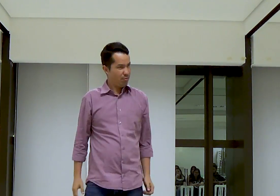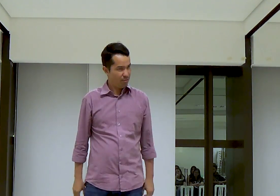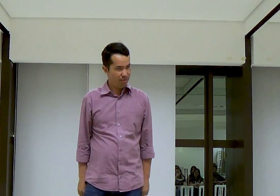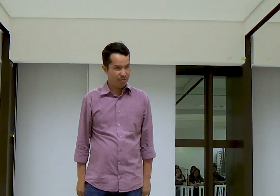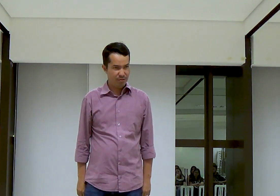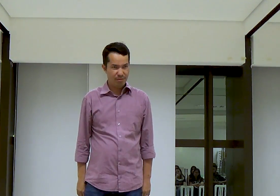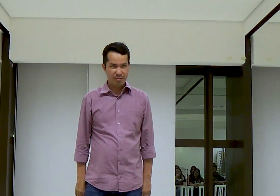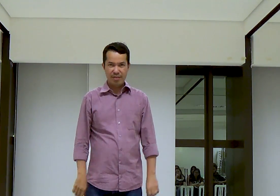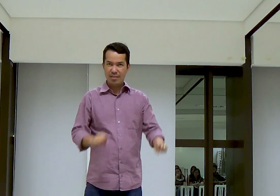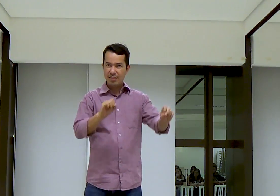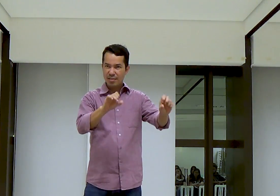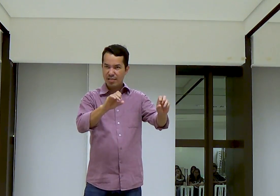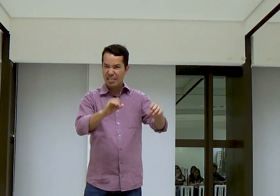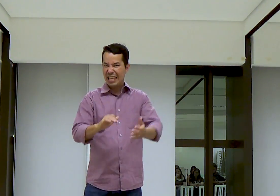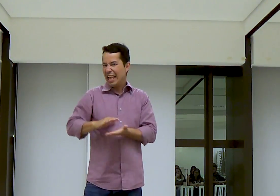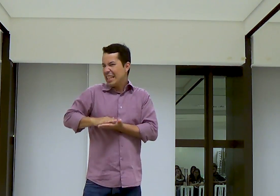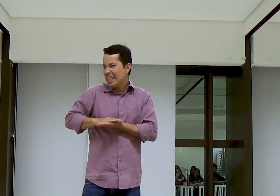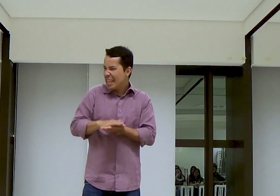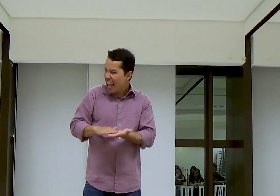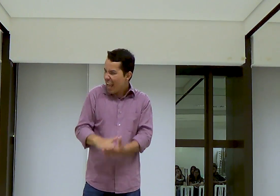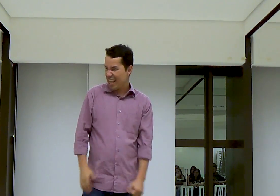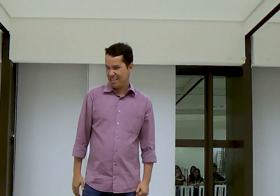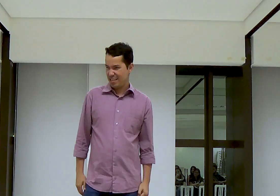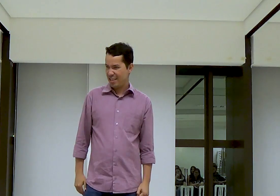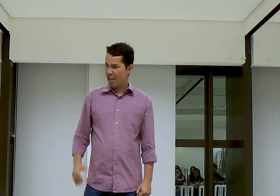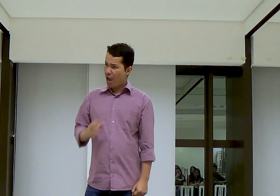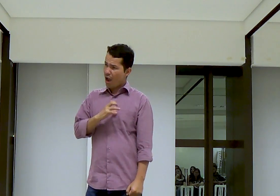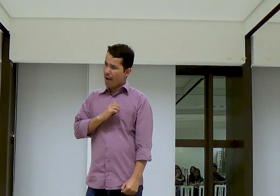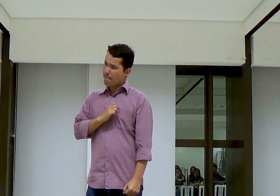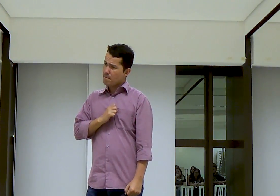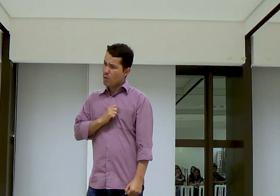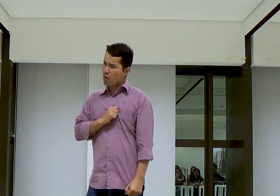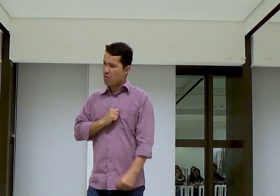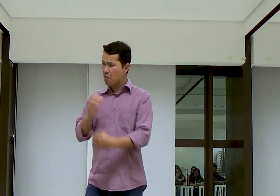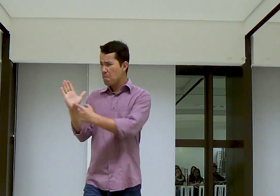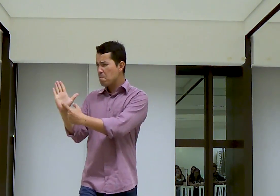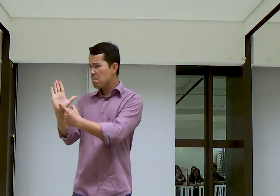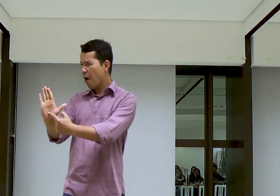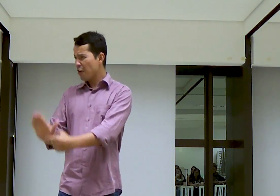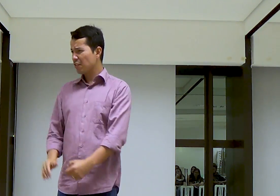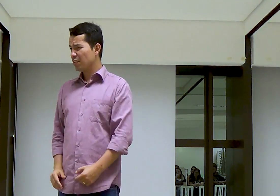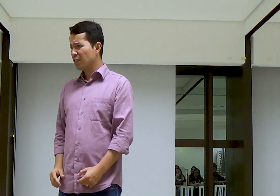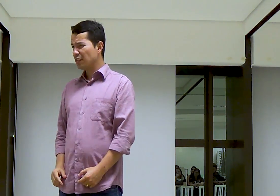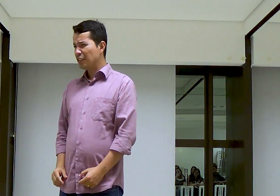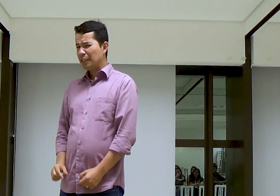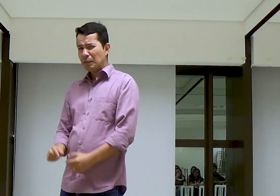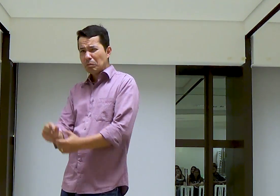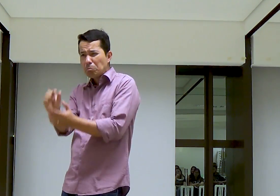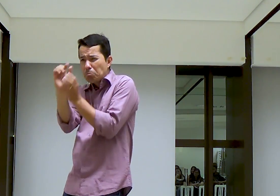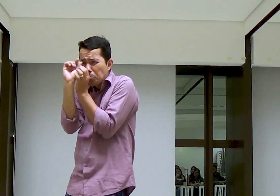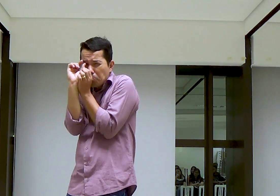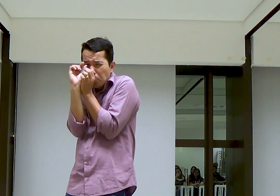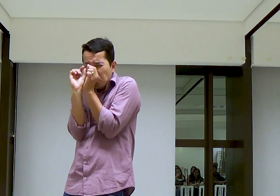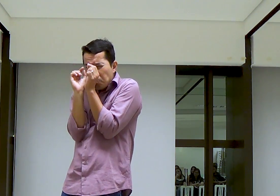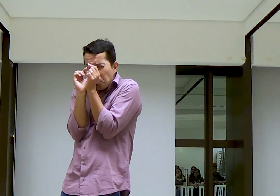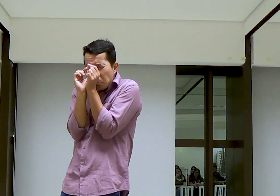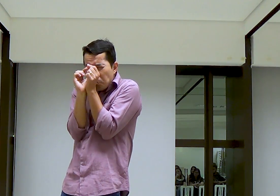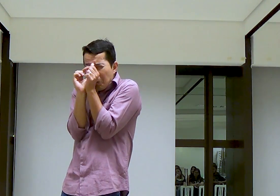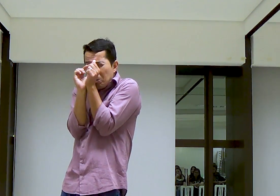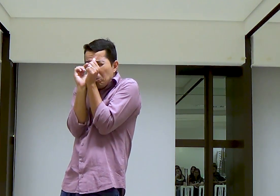nunca, não ensina nada, não demonstra amor,